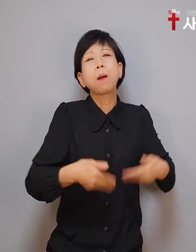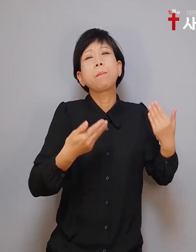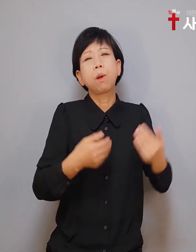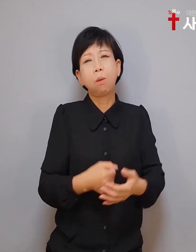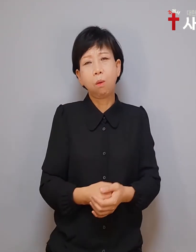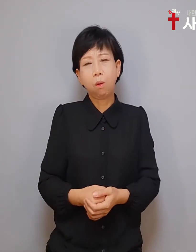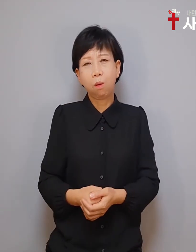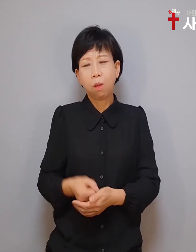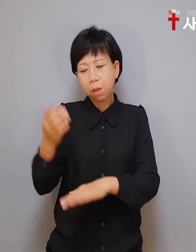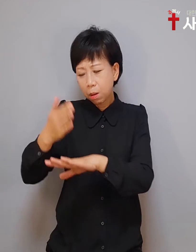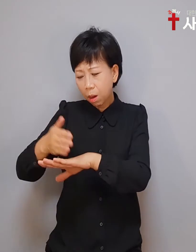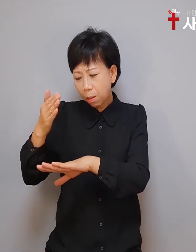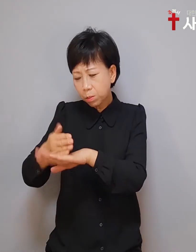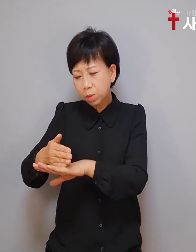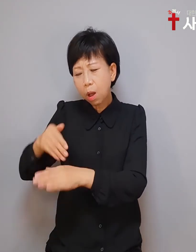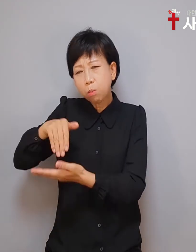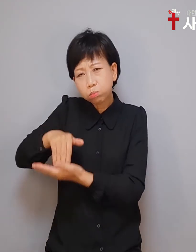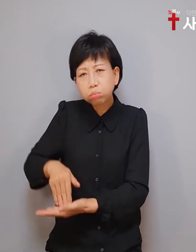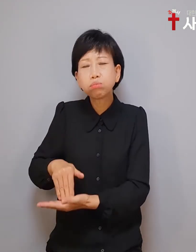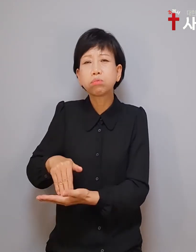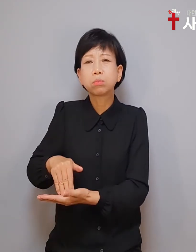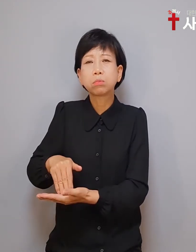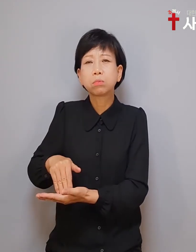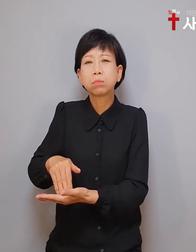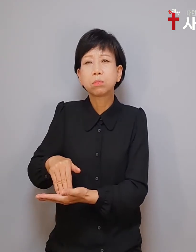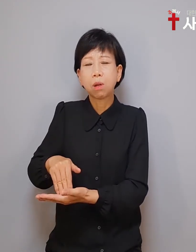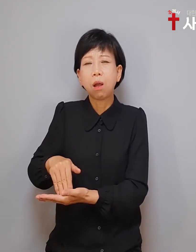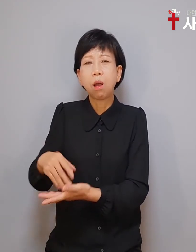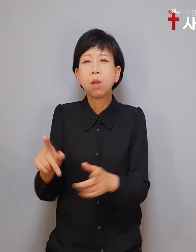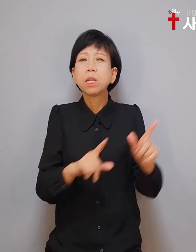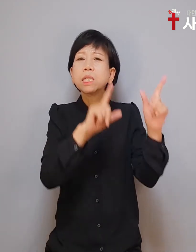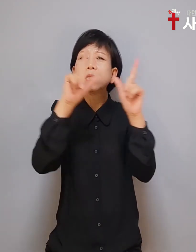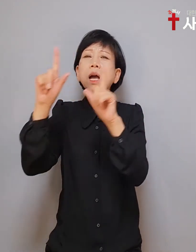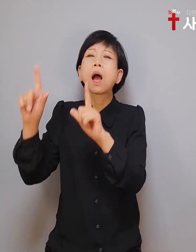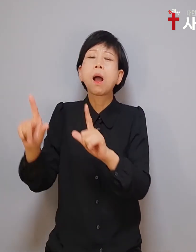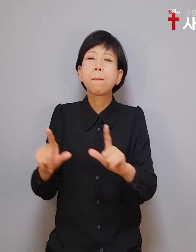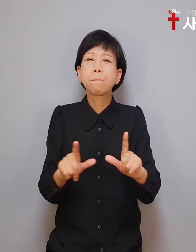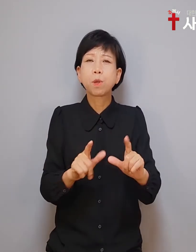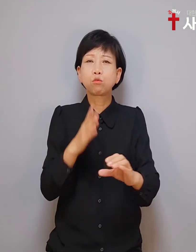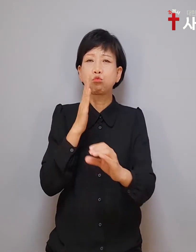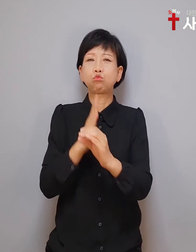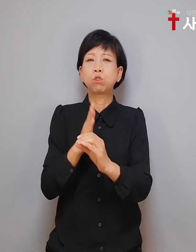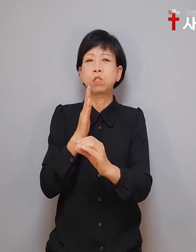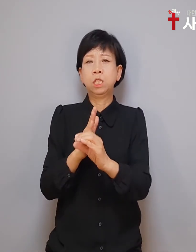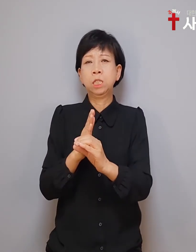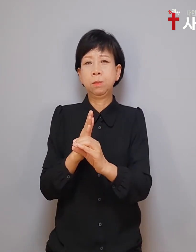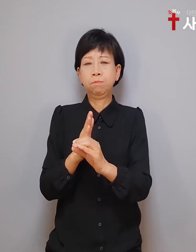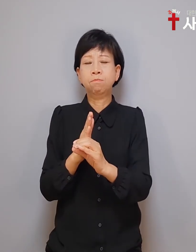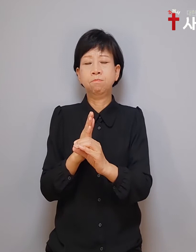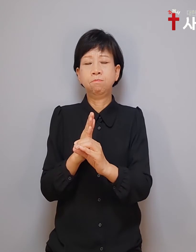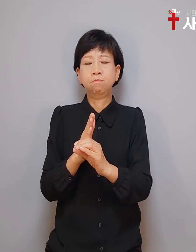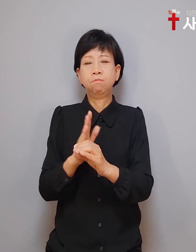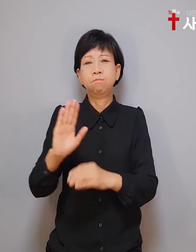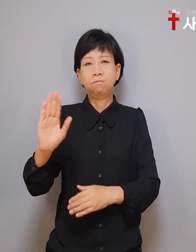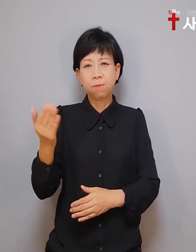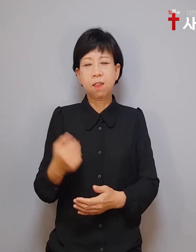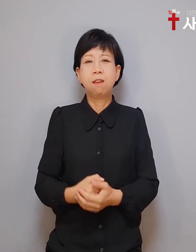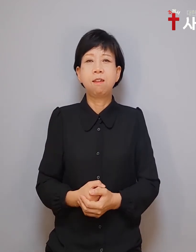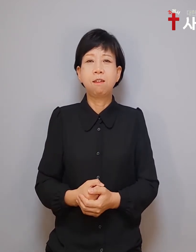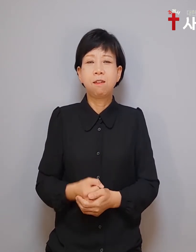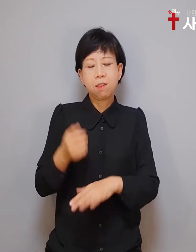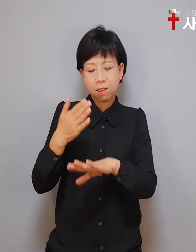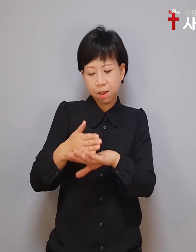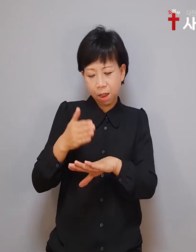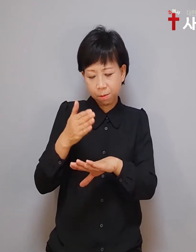우리 삶의 중심에서 우리를 버티게 하는 것이 감사거든. 이번 주간 감사거리를 한번